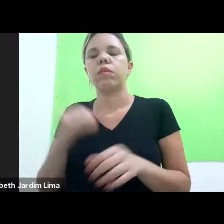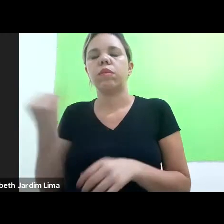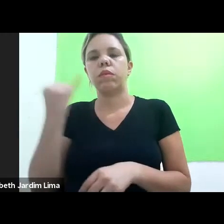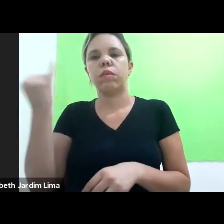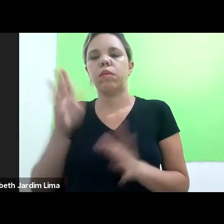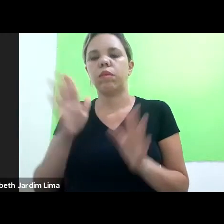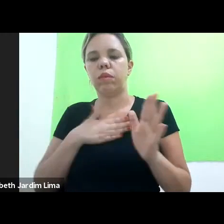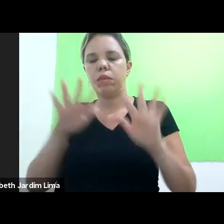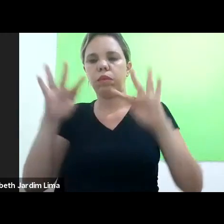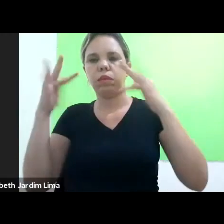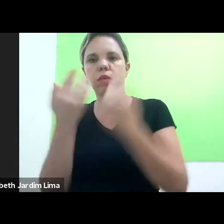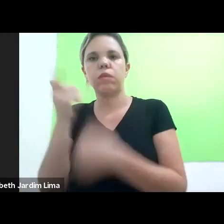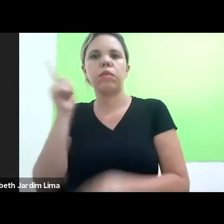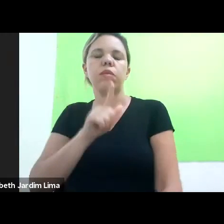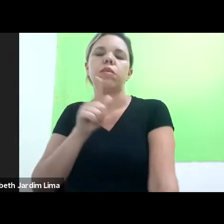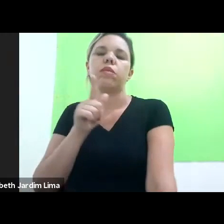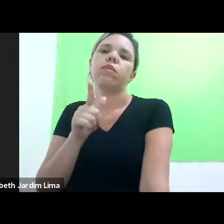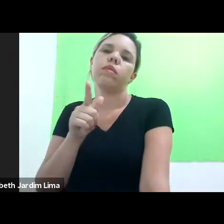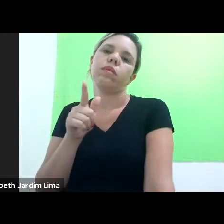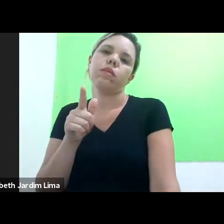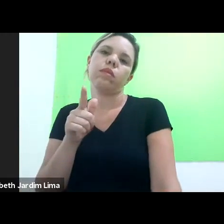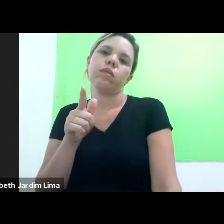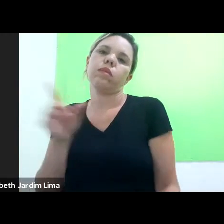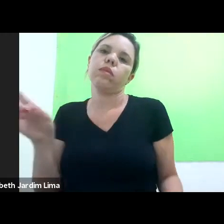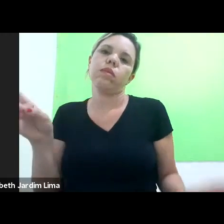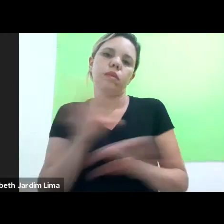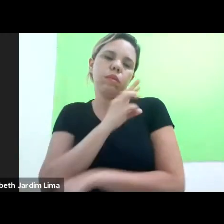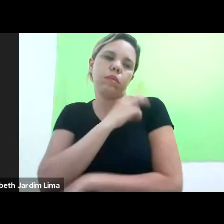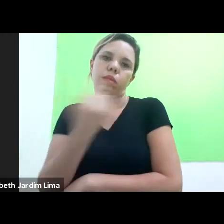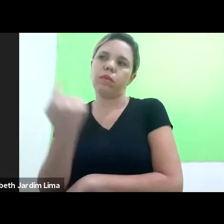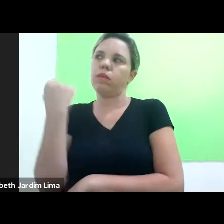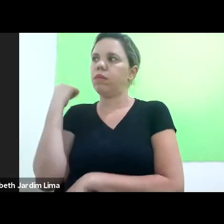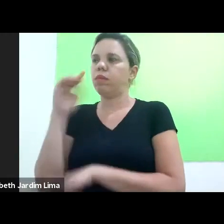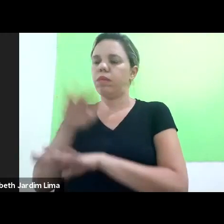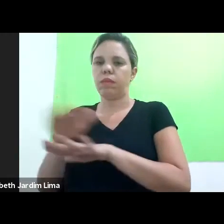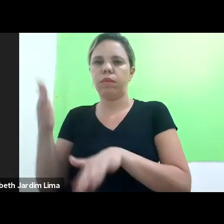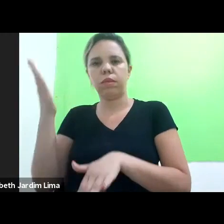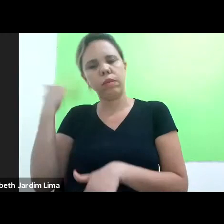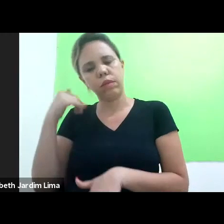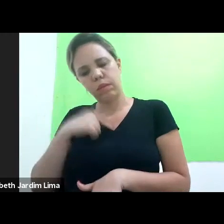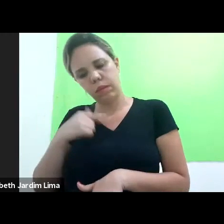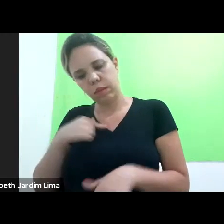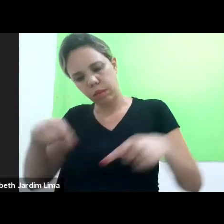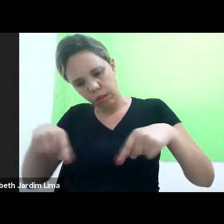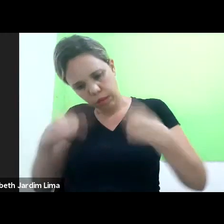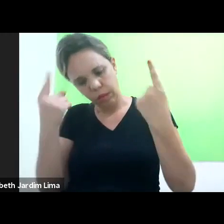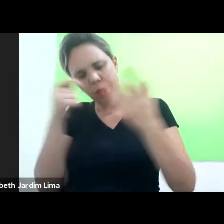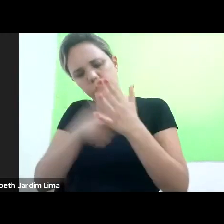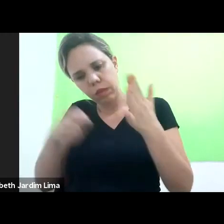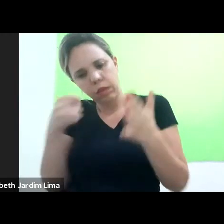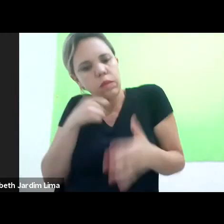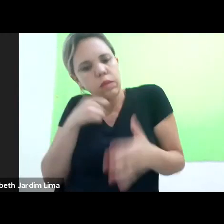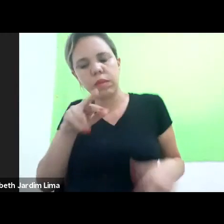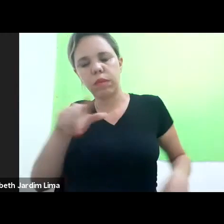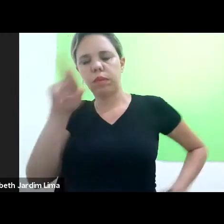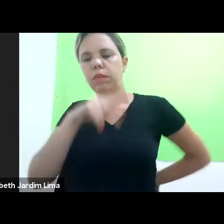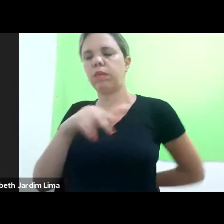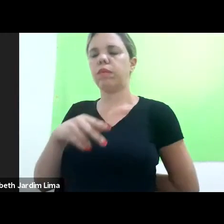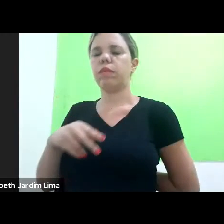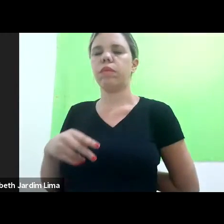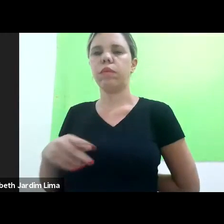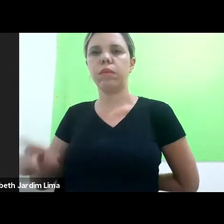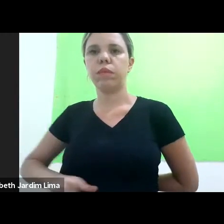família havia conseguido chegar era terminar o ensino médio. Então, eu sabia que o meu desafio, o desafio das minhas irmãs, dos meus primos e